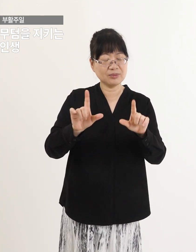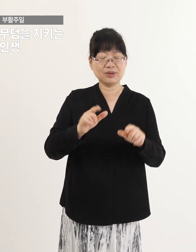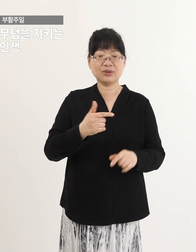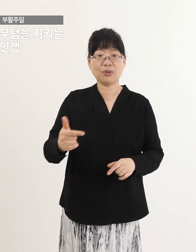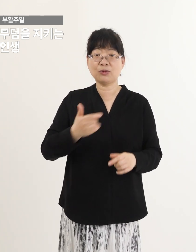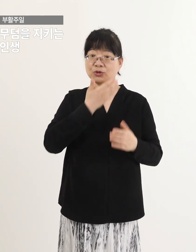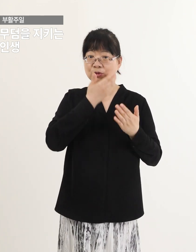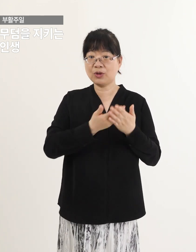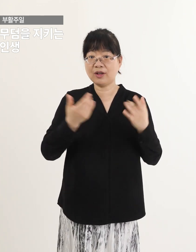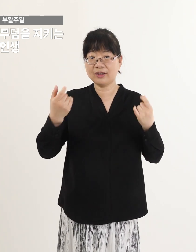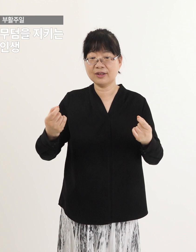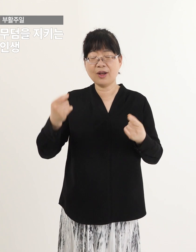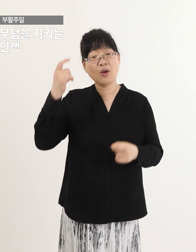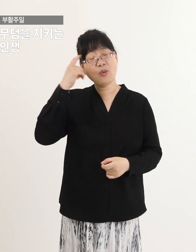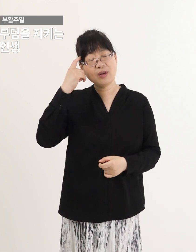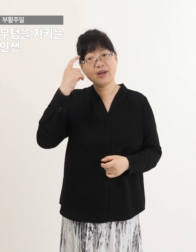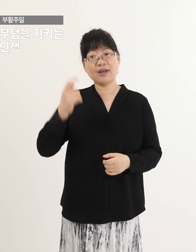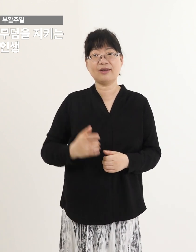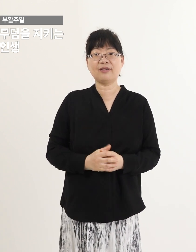왜?